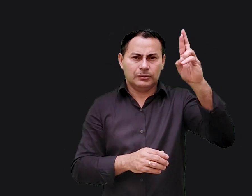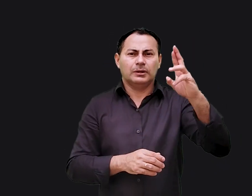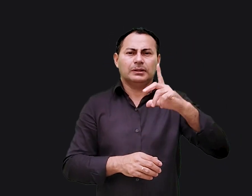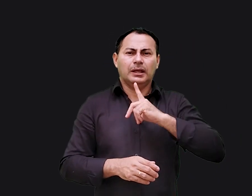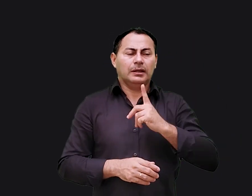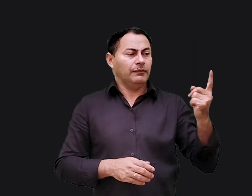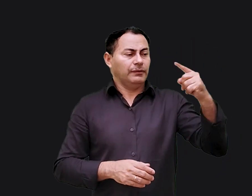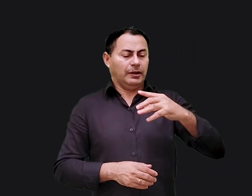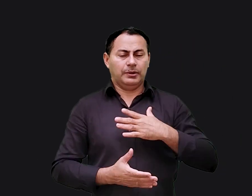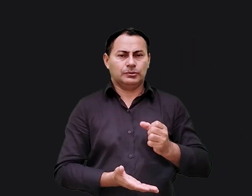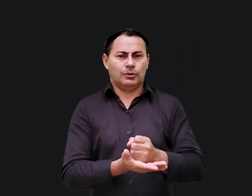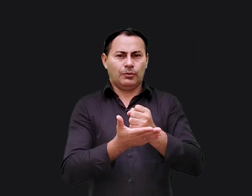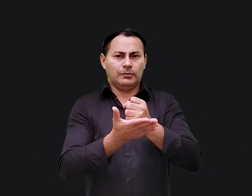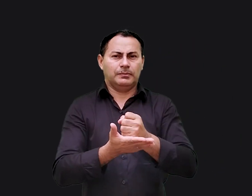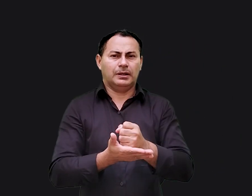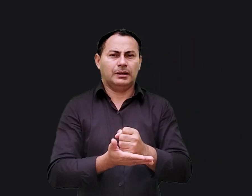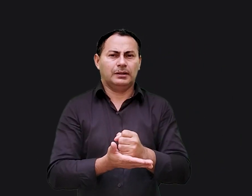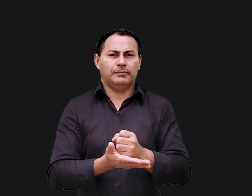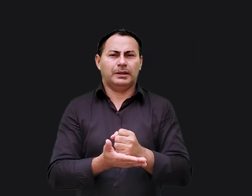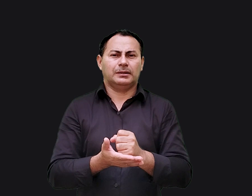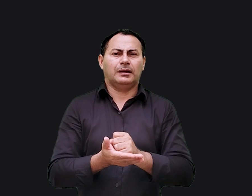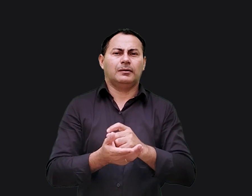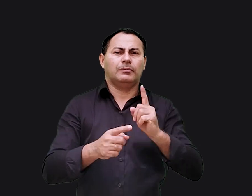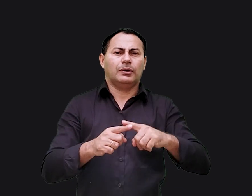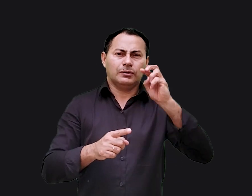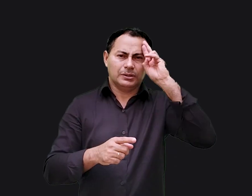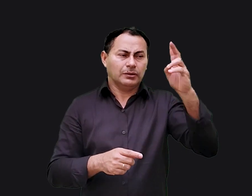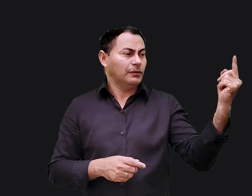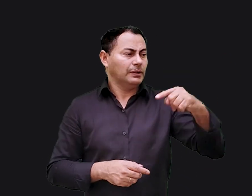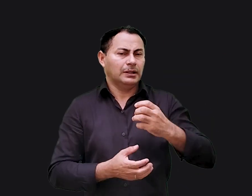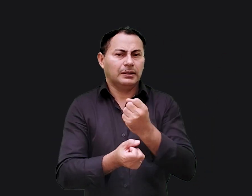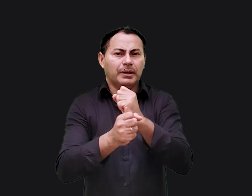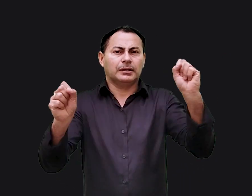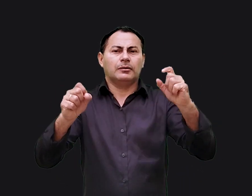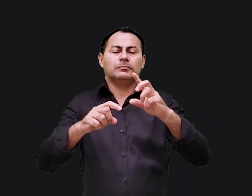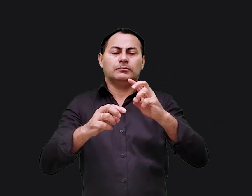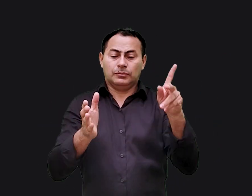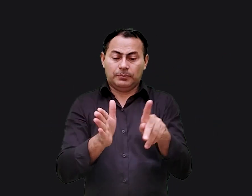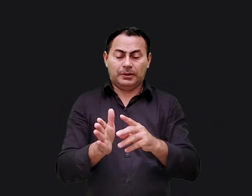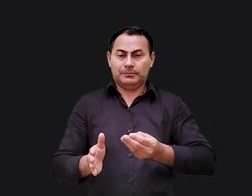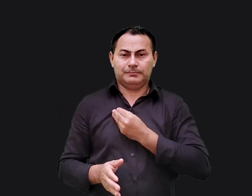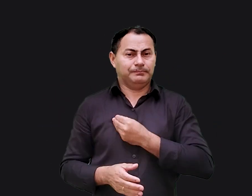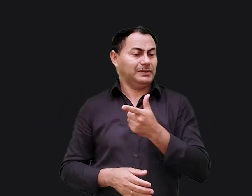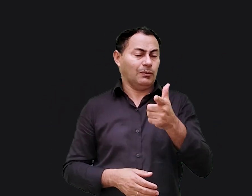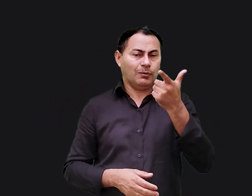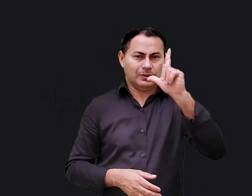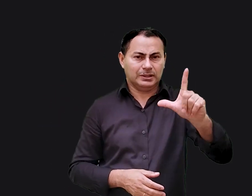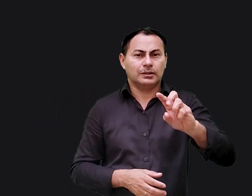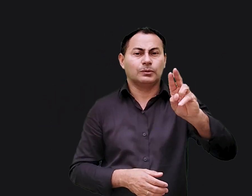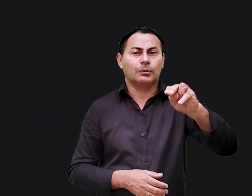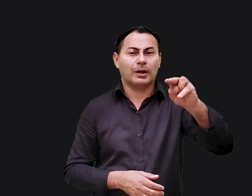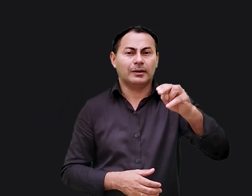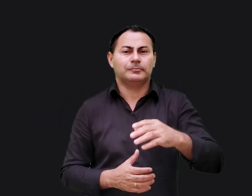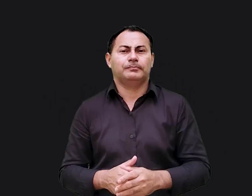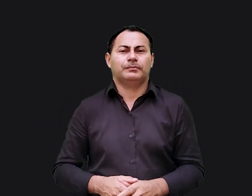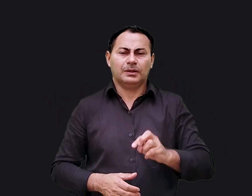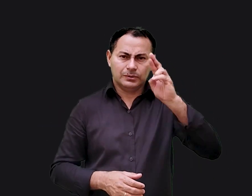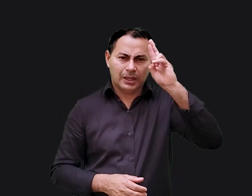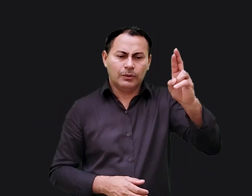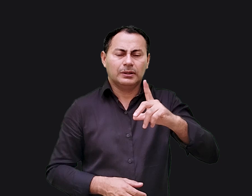o Senhor, tem que vir ao meu socorro e me libertar, porque se o Senhor não me libertar por mim mesmo, eu não vou conseguir jamais. O